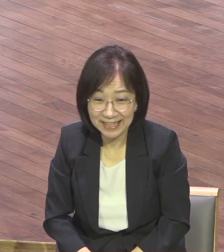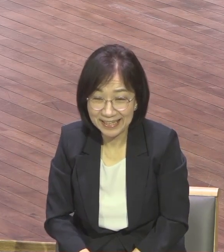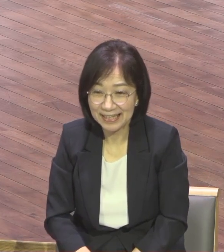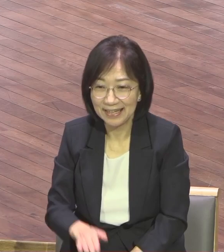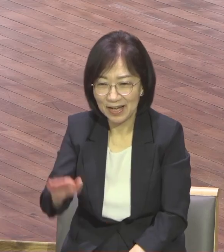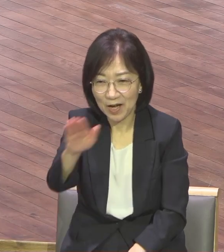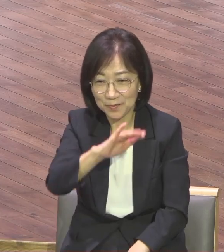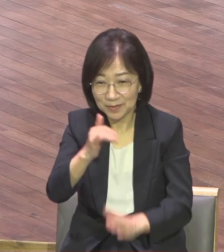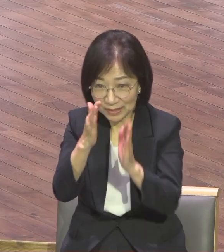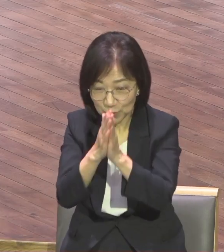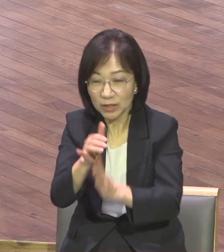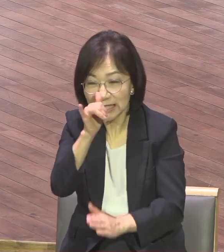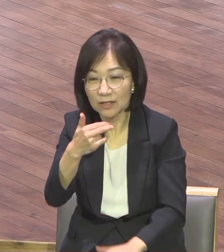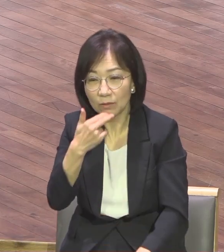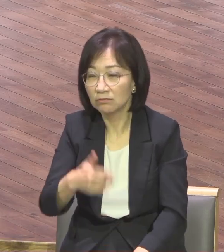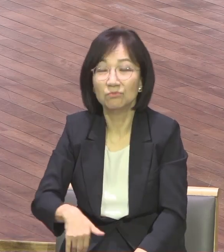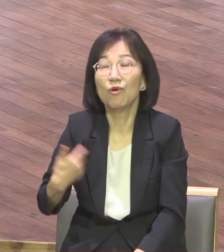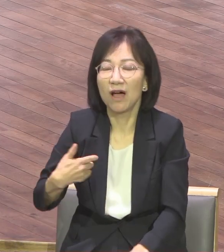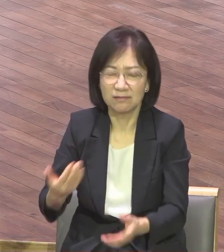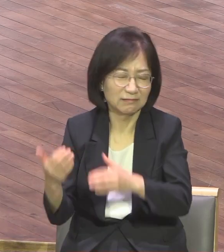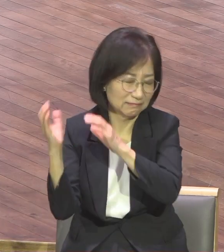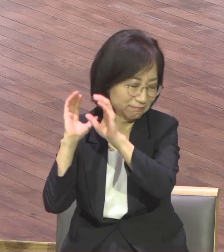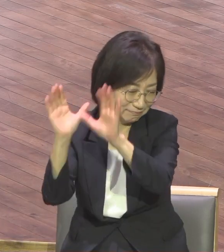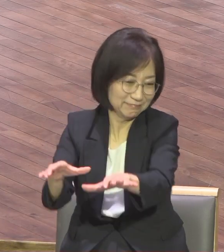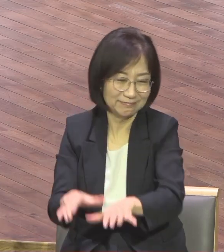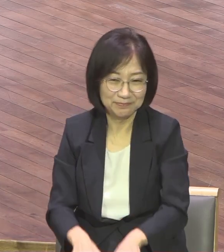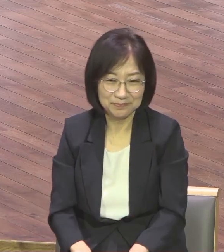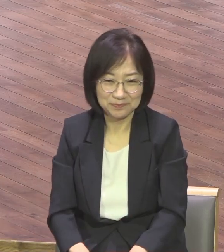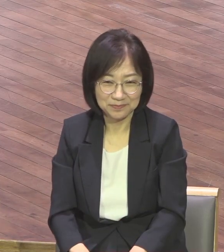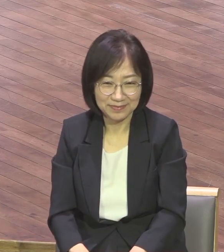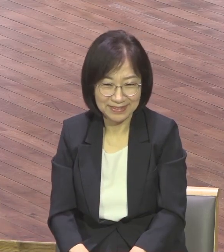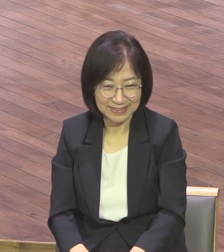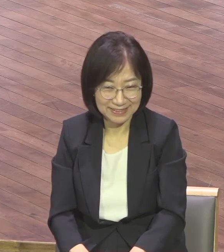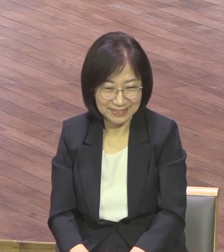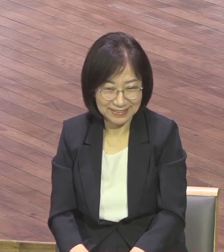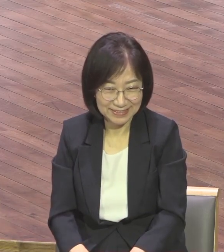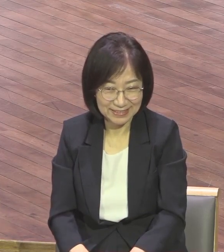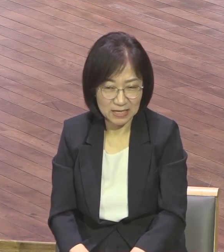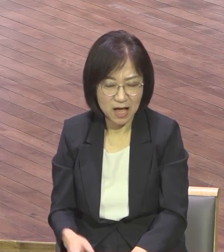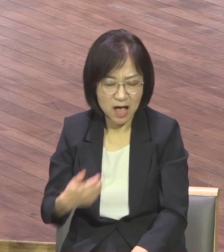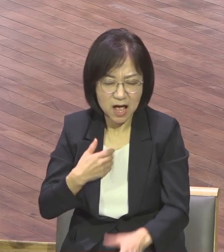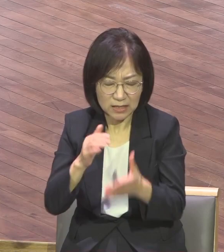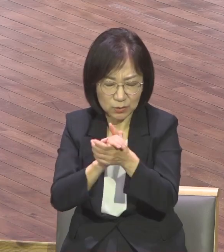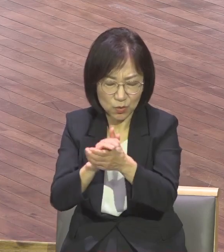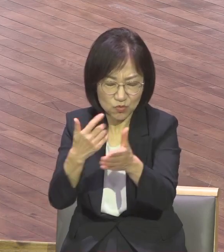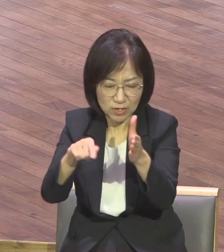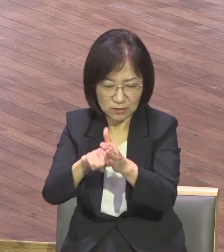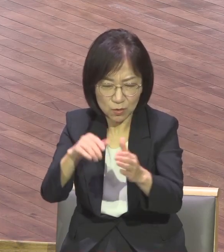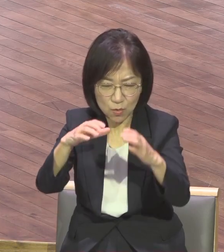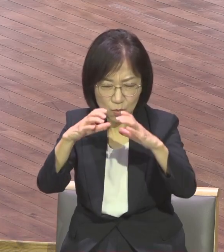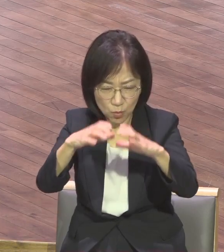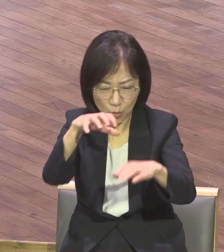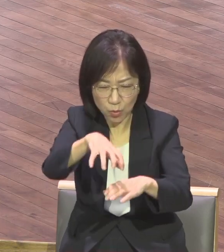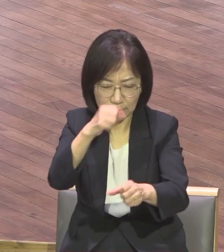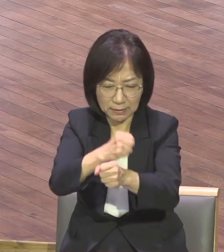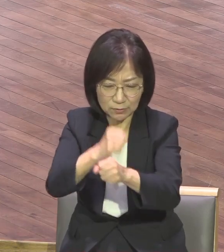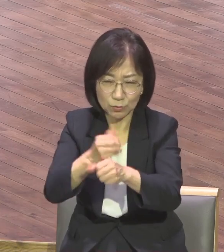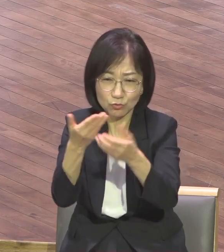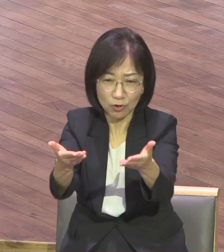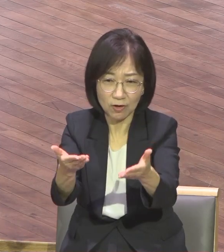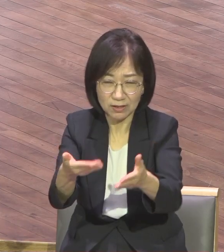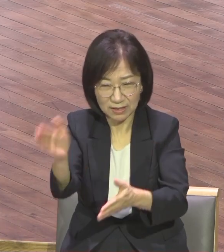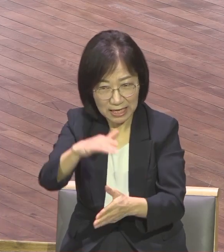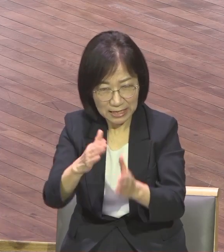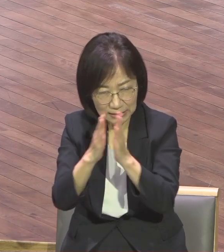여러분 알아서 하세요. 그냥 하든지 말든지 뭐. 교회는 다 준비해